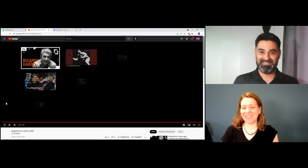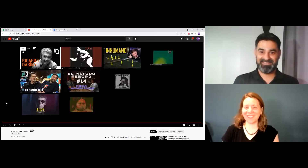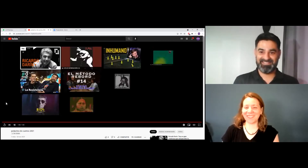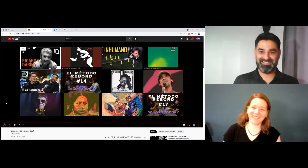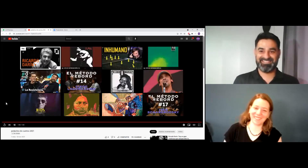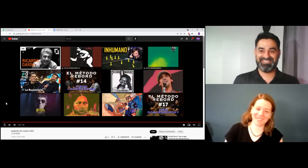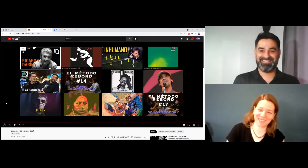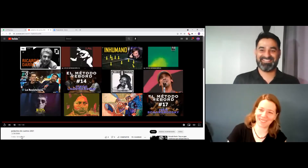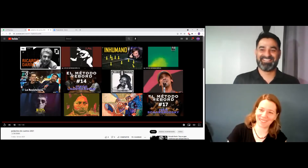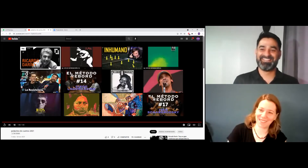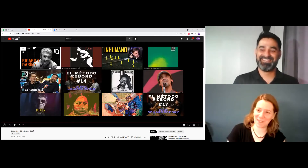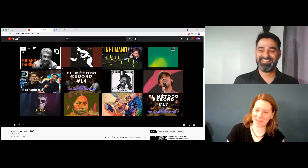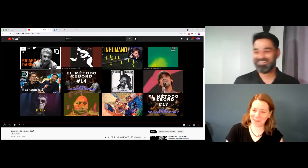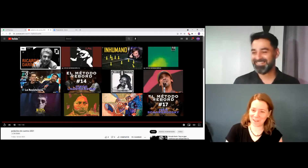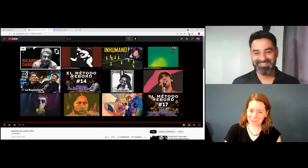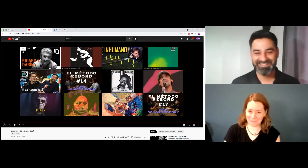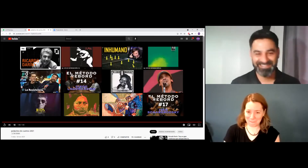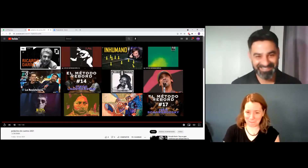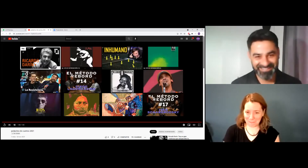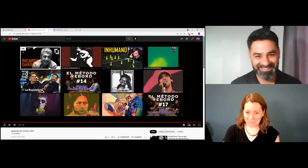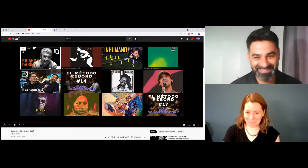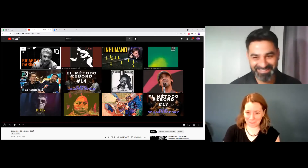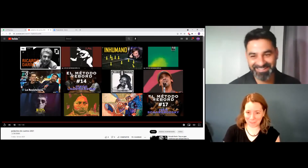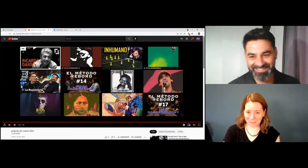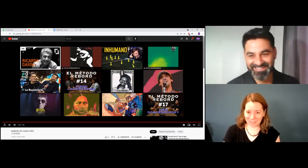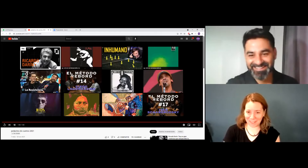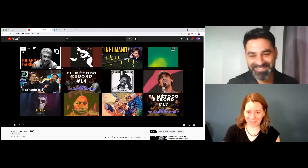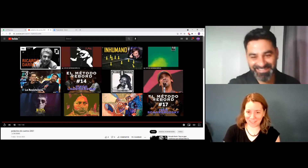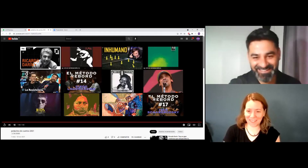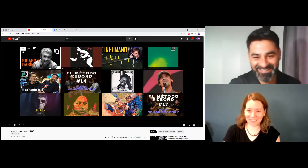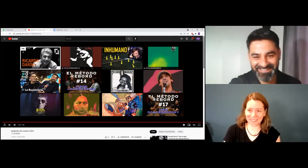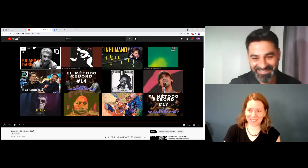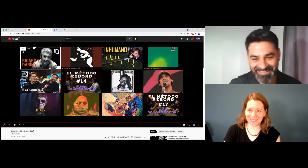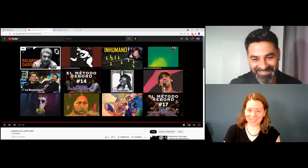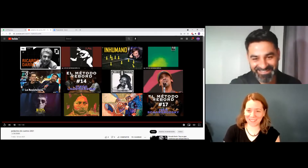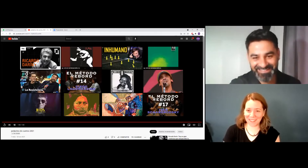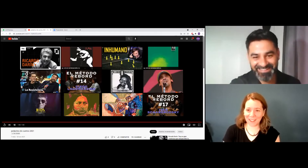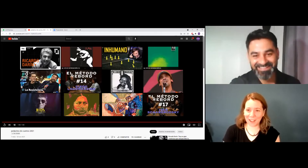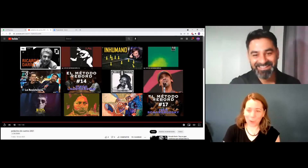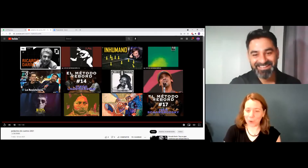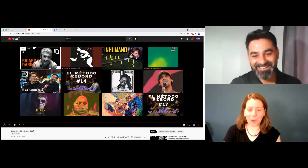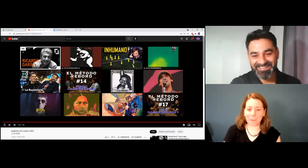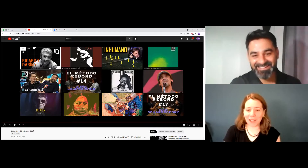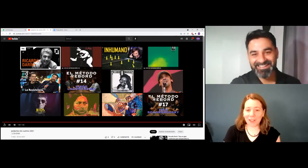Qué lindo. Es como un compilado